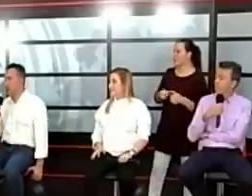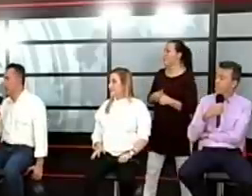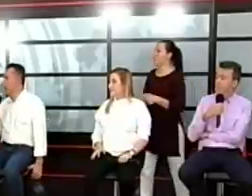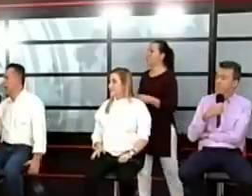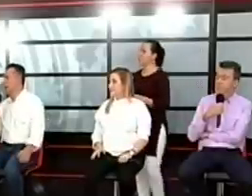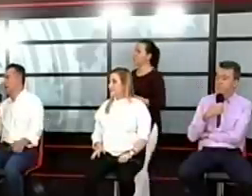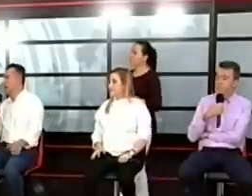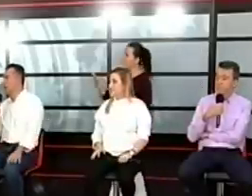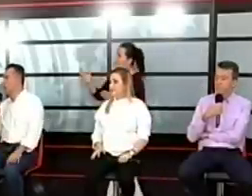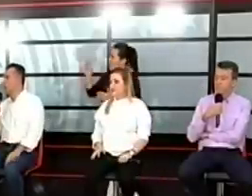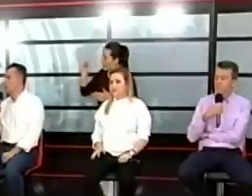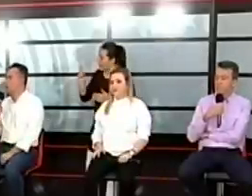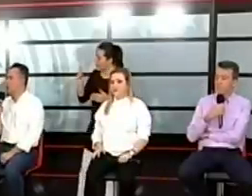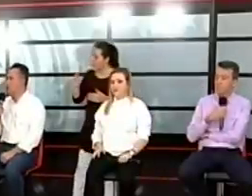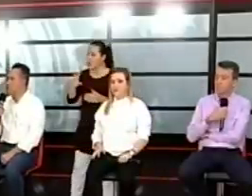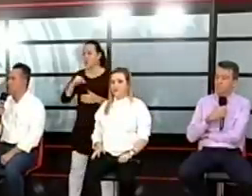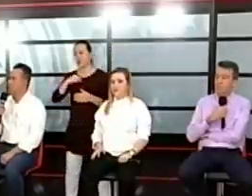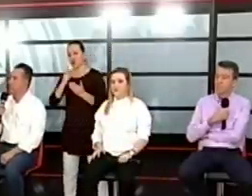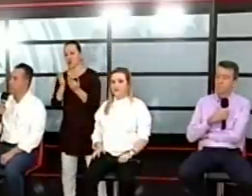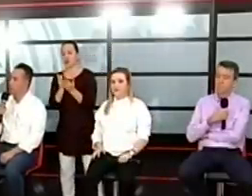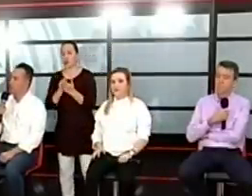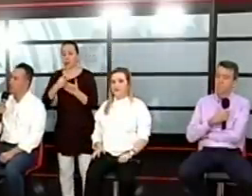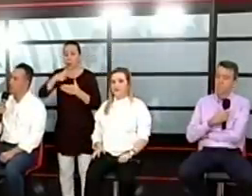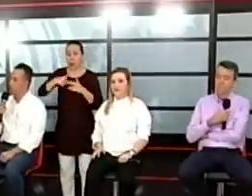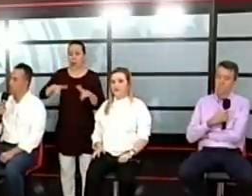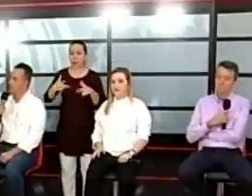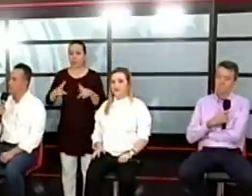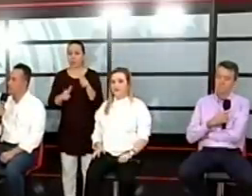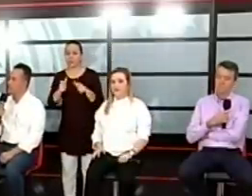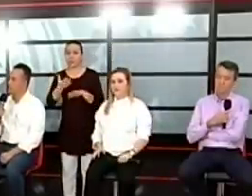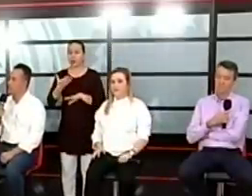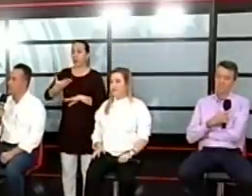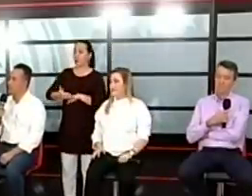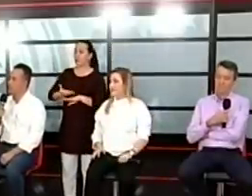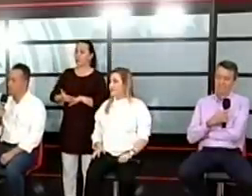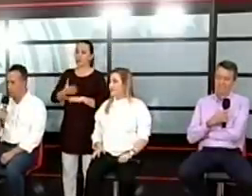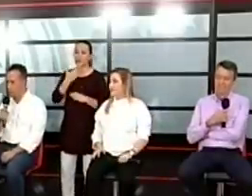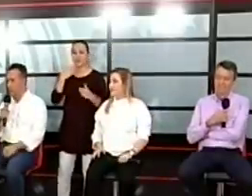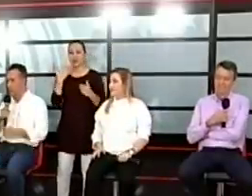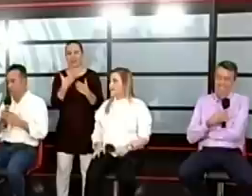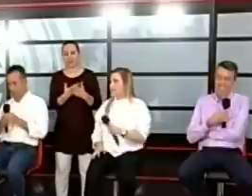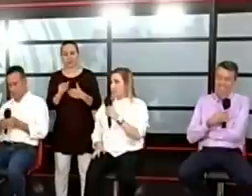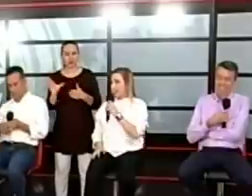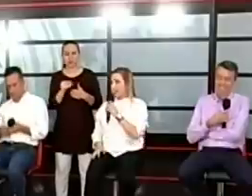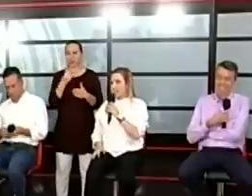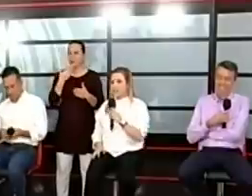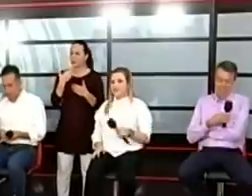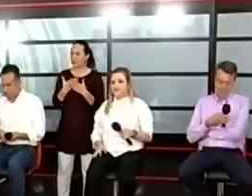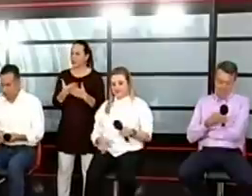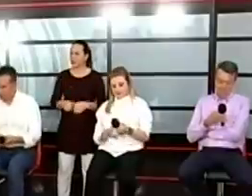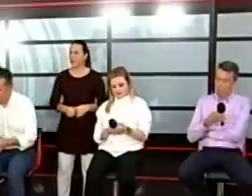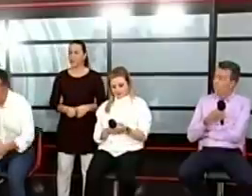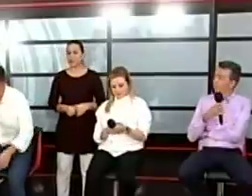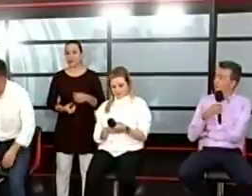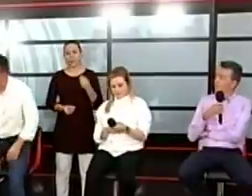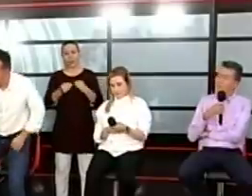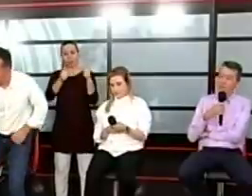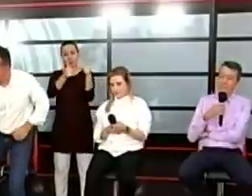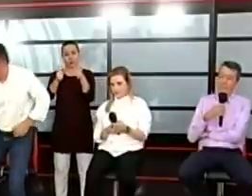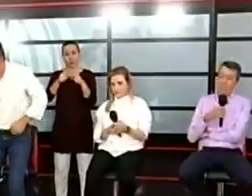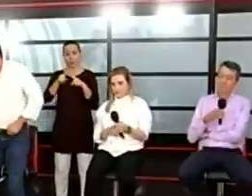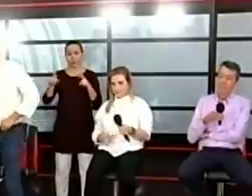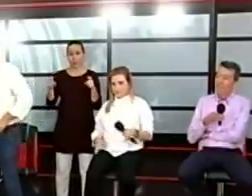tiene definido su pareja? Estoy estudiando las hojas de vida y las propuestas. Señores, gracias. A ustedes, gracias. Gracias. Hagamos las cosas